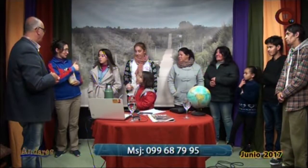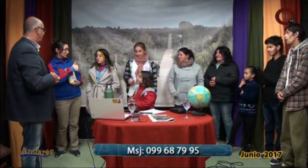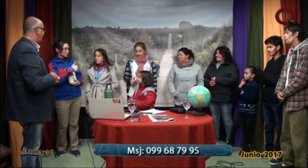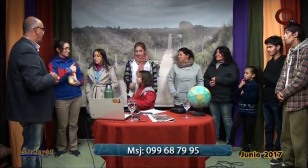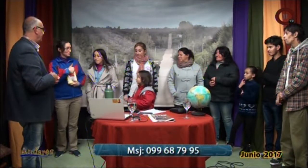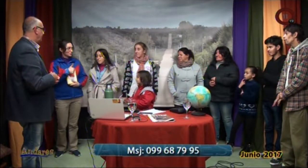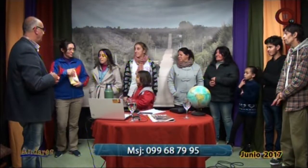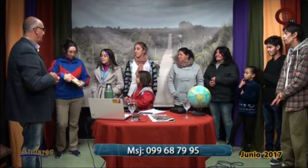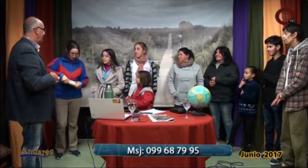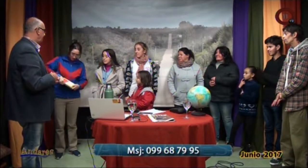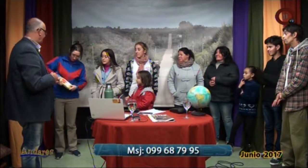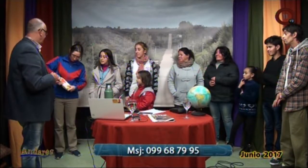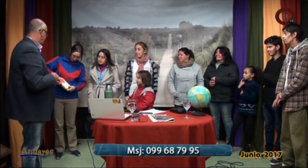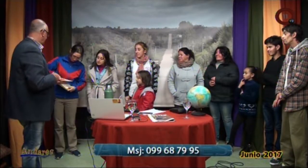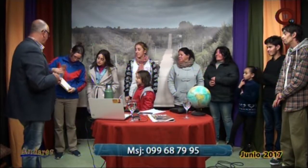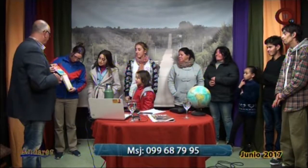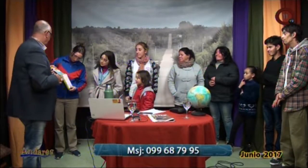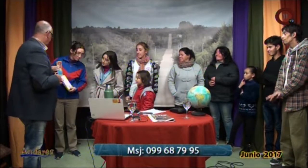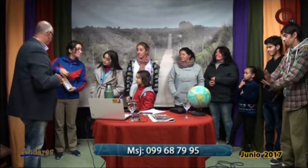Muy bien Ya está